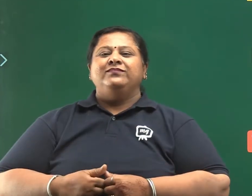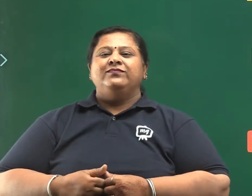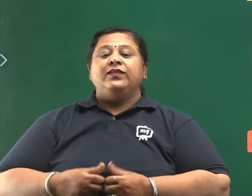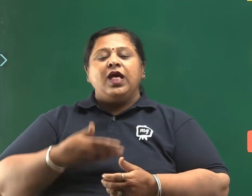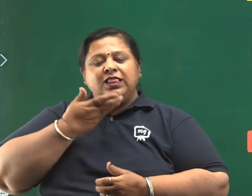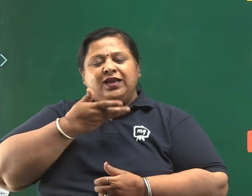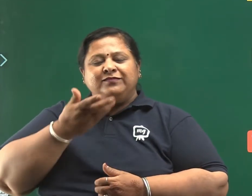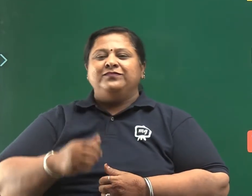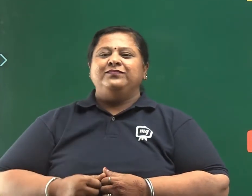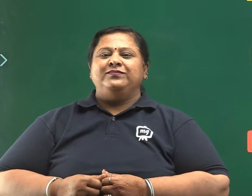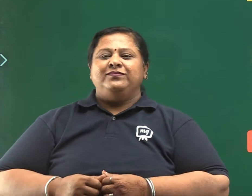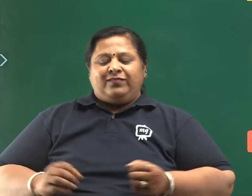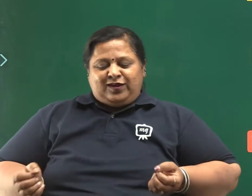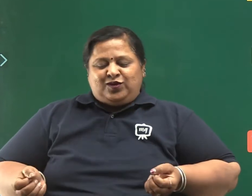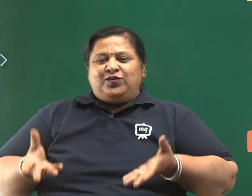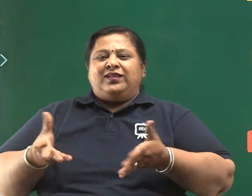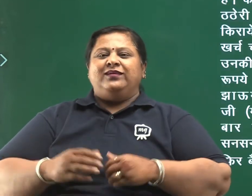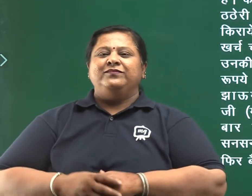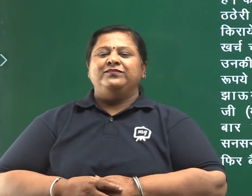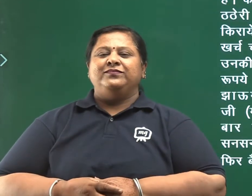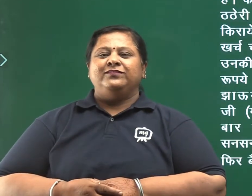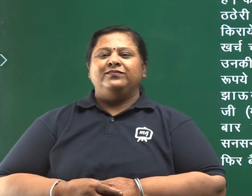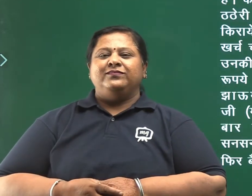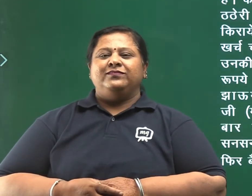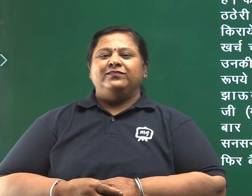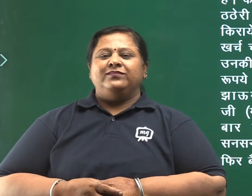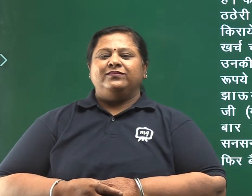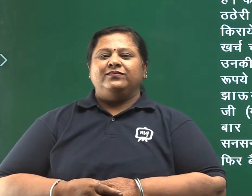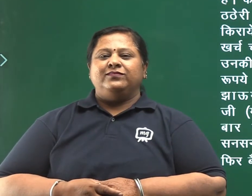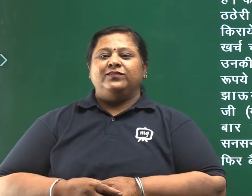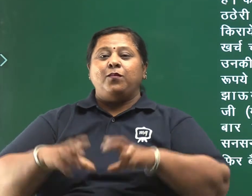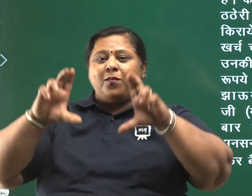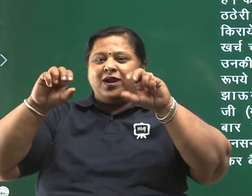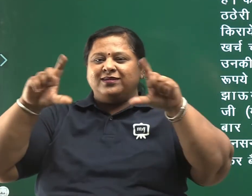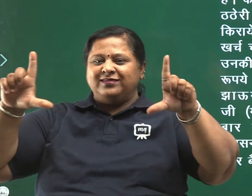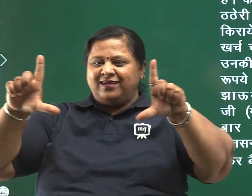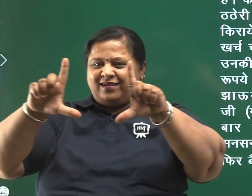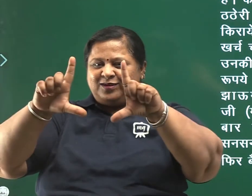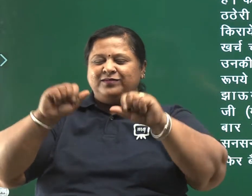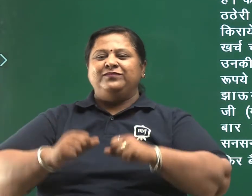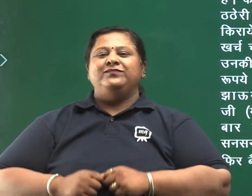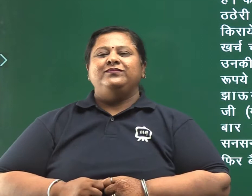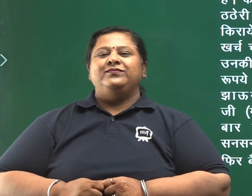का अध्ययन शुरू करते हैं। पाठ सारांश।